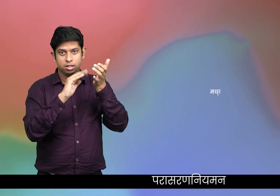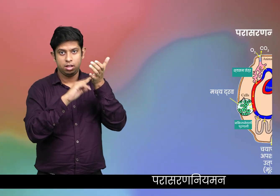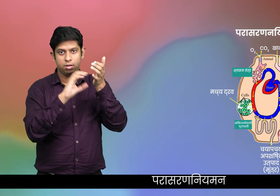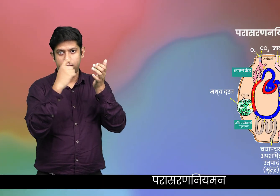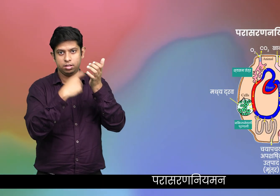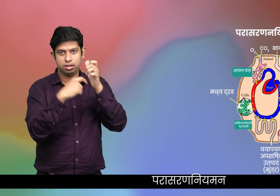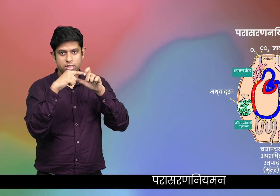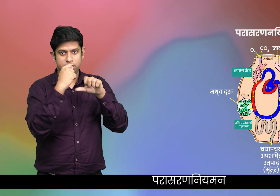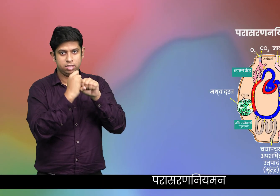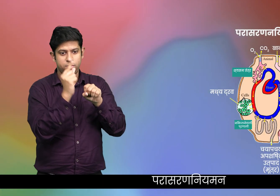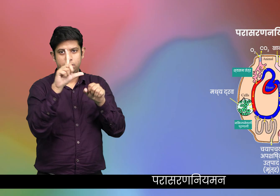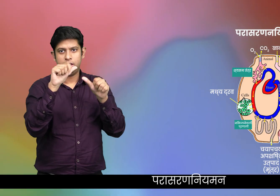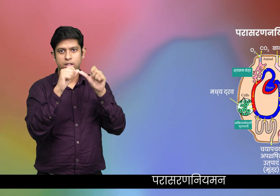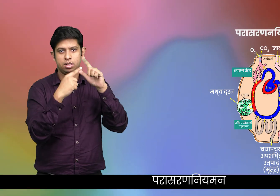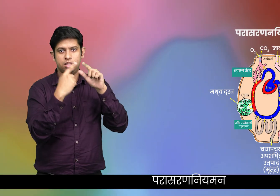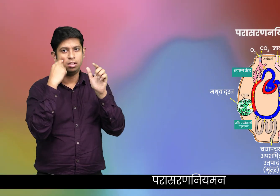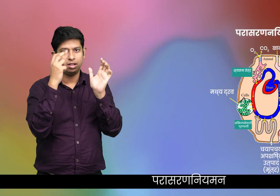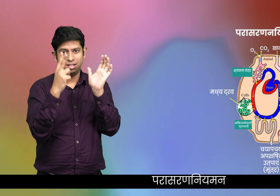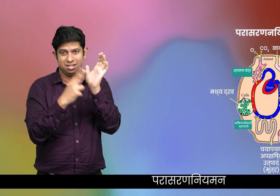परासरण नियमन,